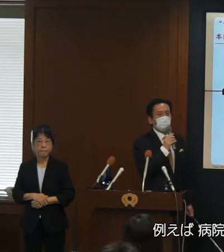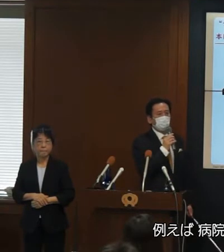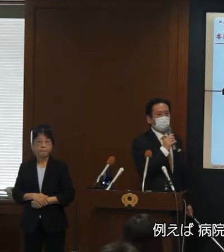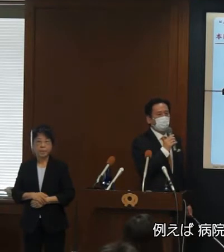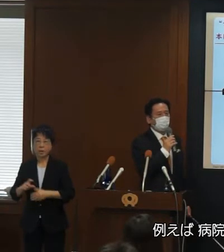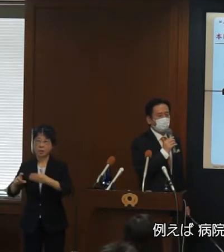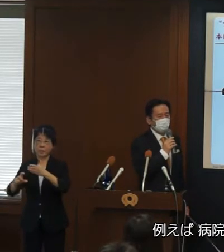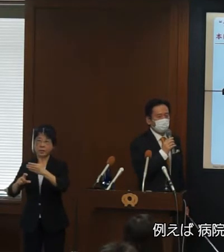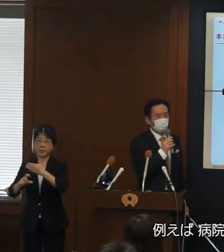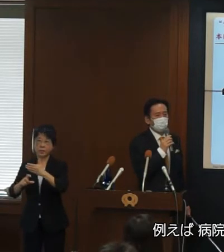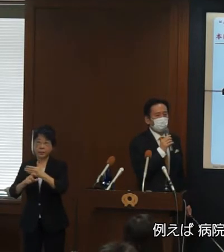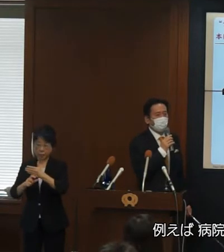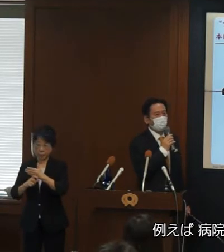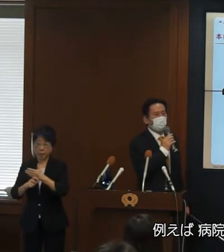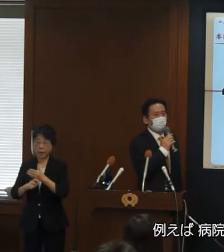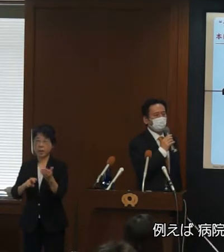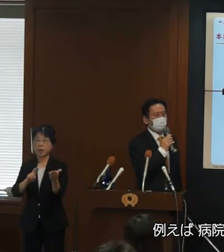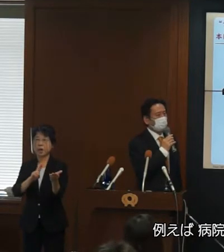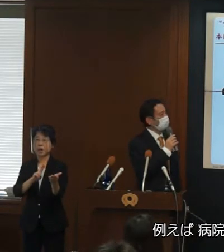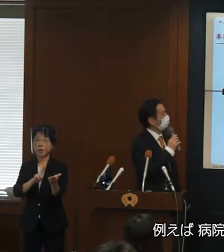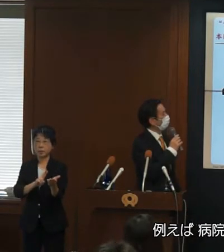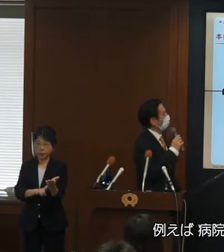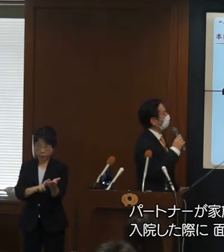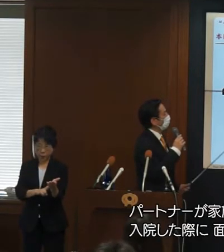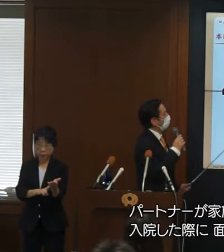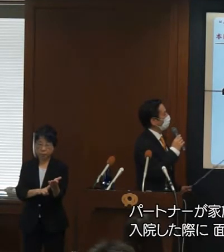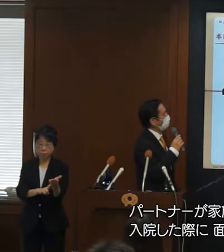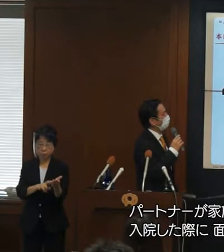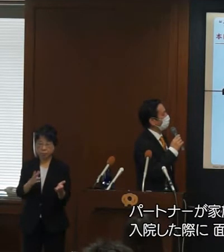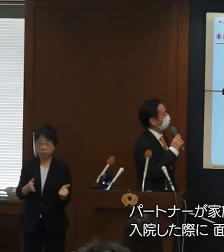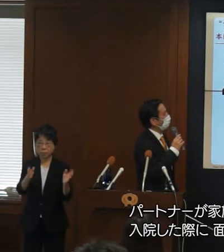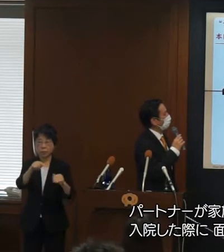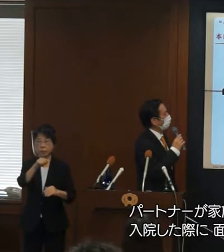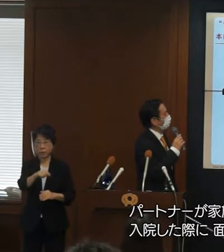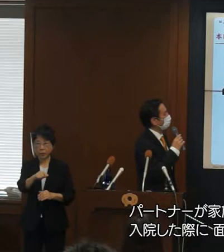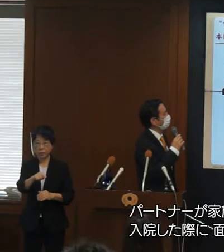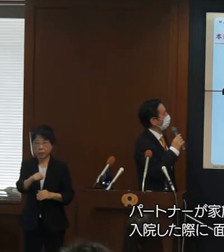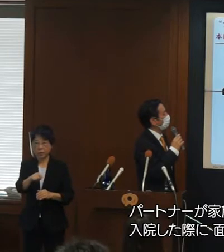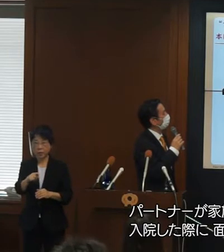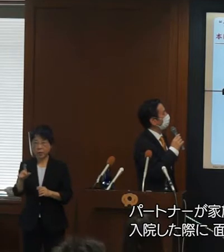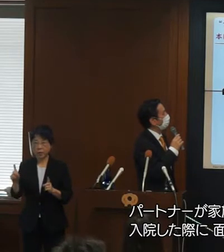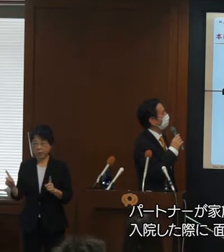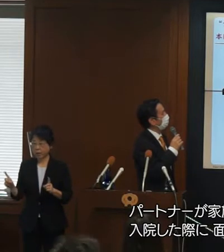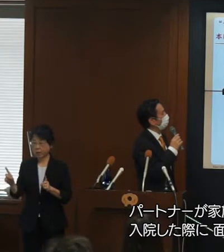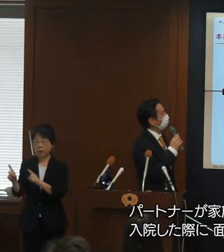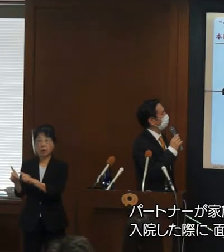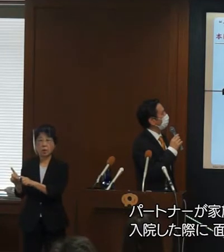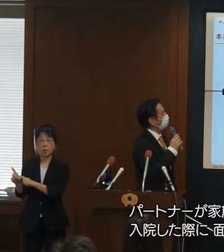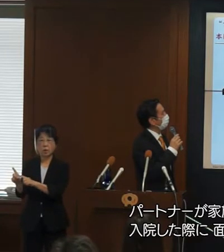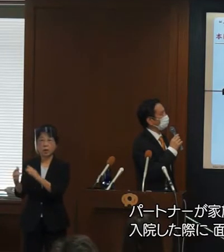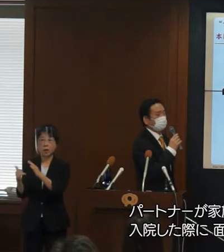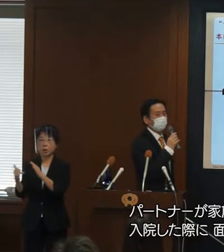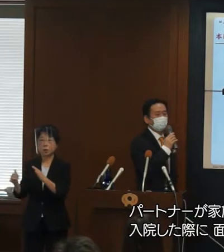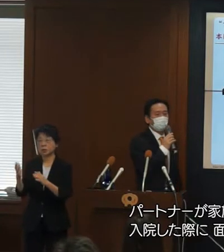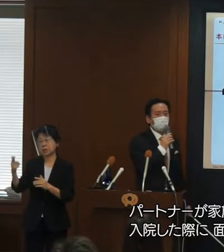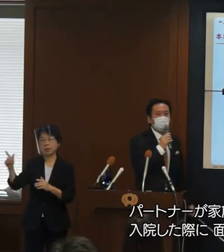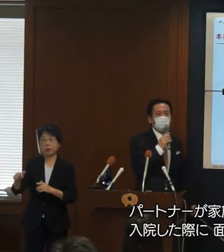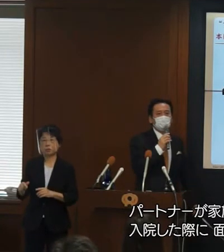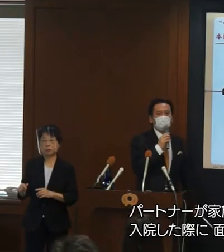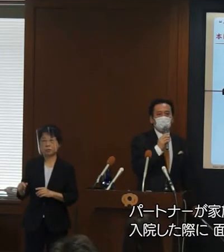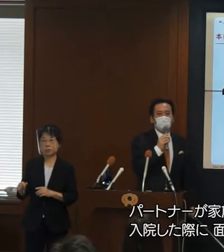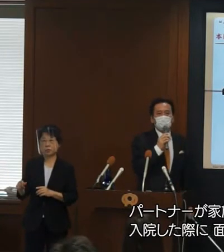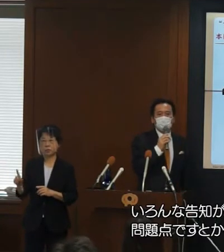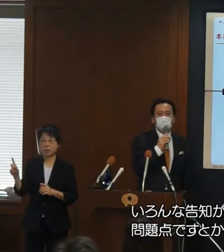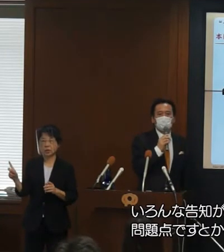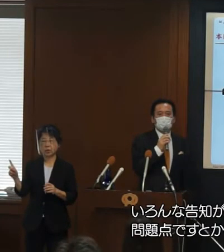例えば病院で、厚生官などで、パートナーが家族でないから入院した際に面会ができ